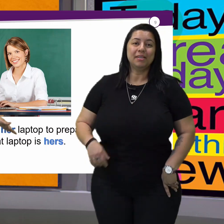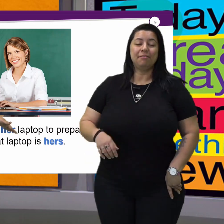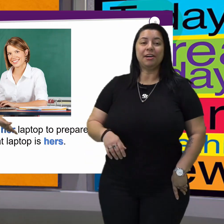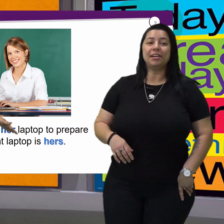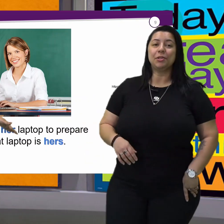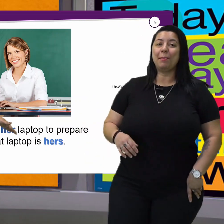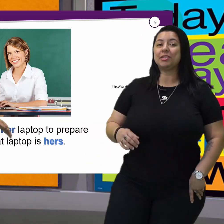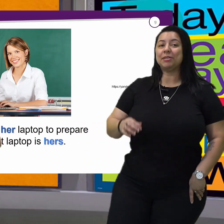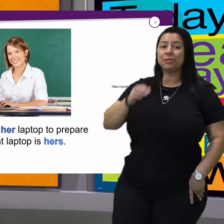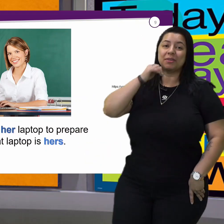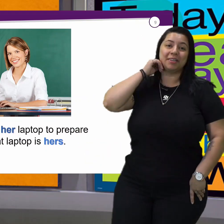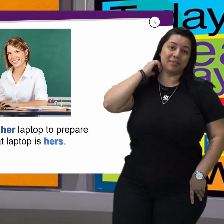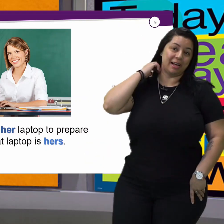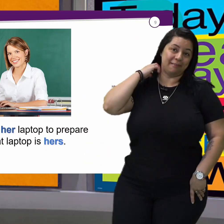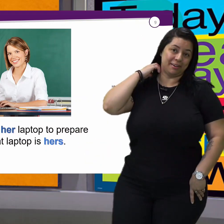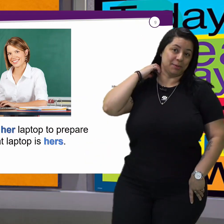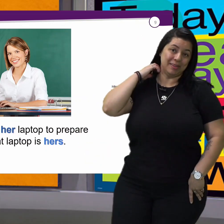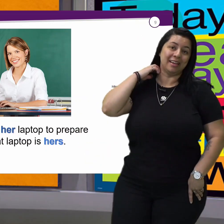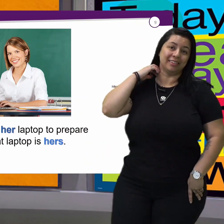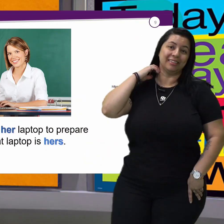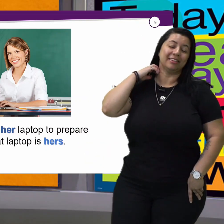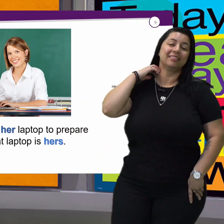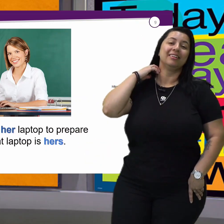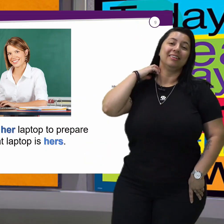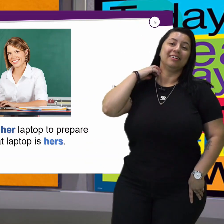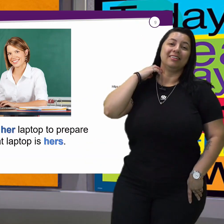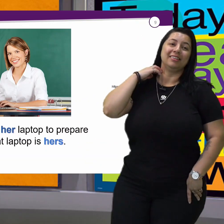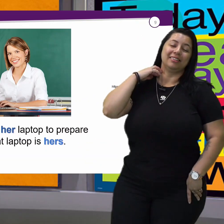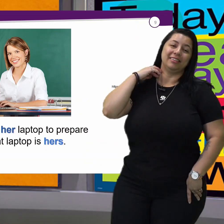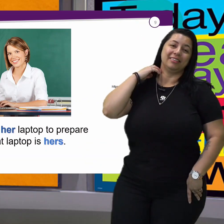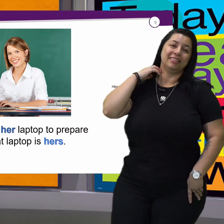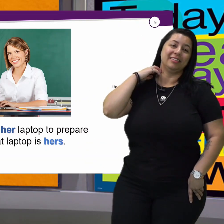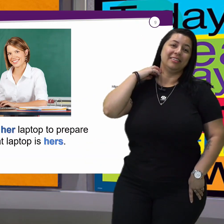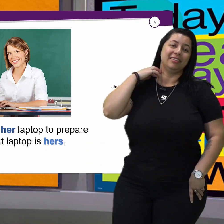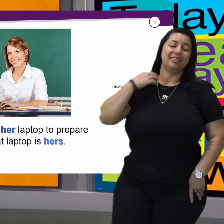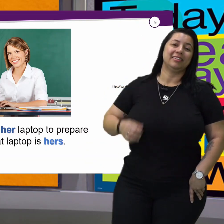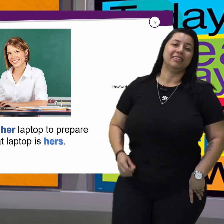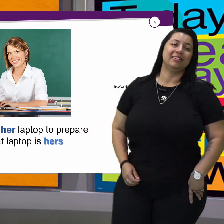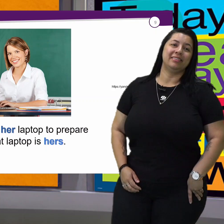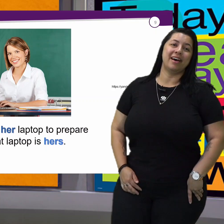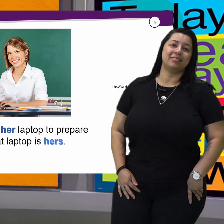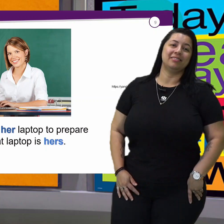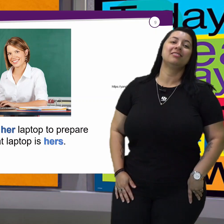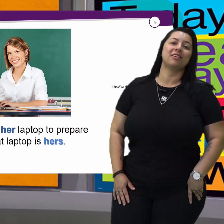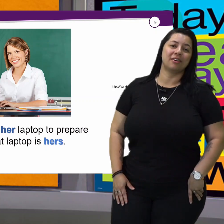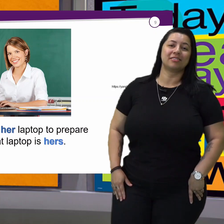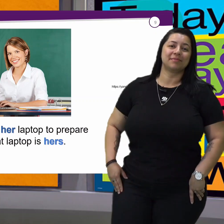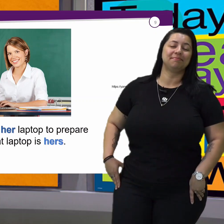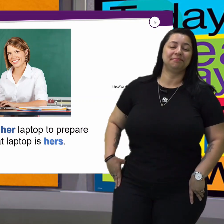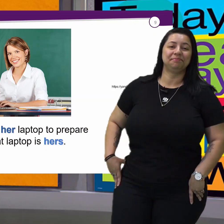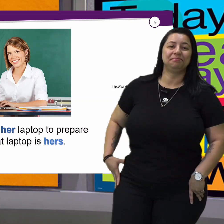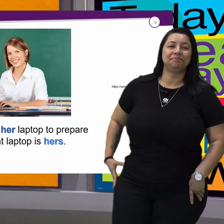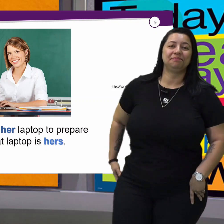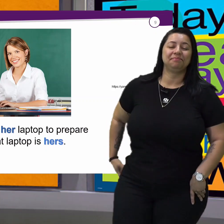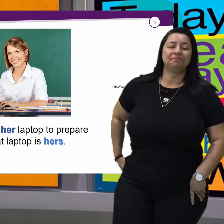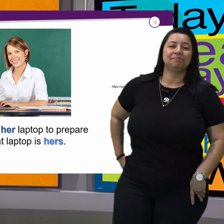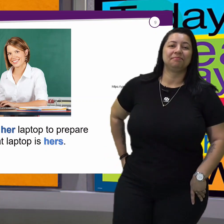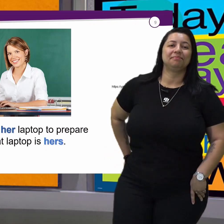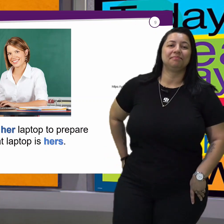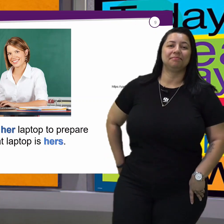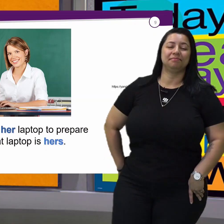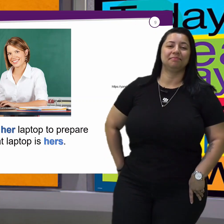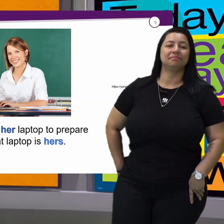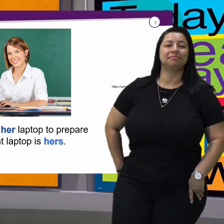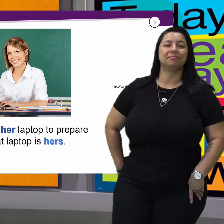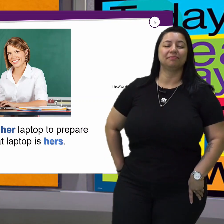Poderia. Poderia Ficaria só falar... na mesma situação da frase passada, né? Exatamente. Poderia falar that is hers. Aquele é